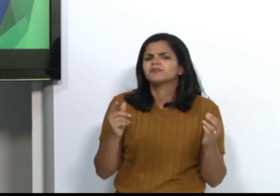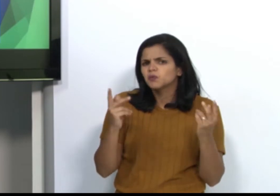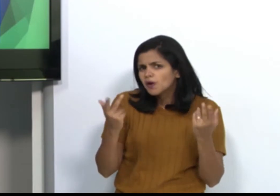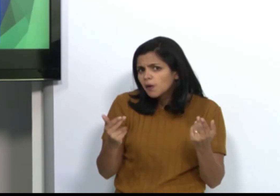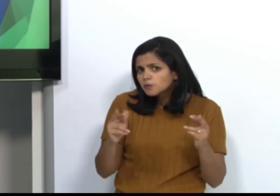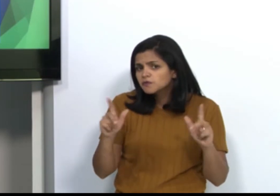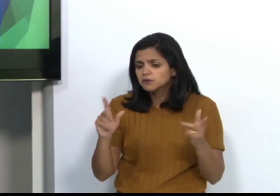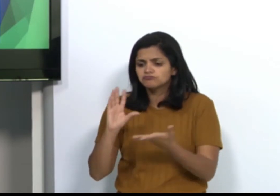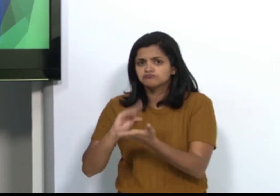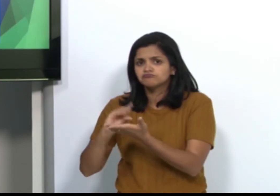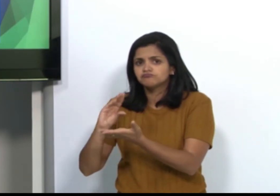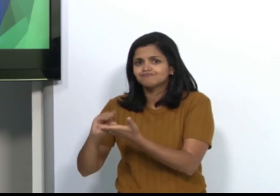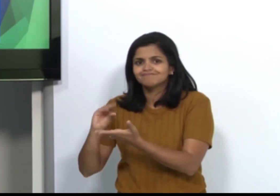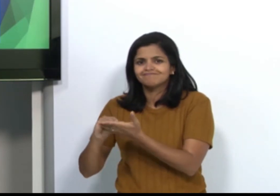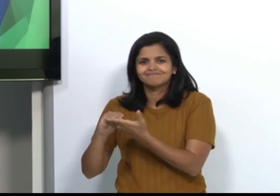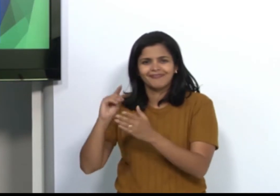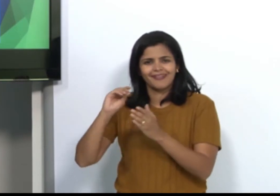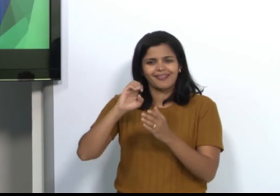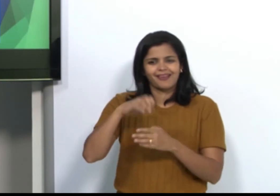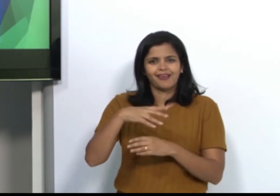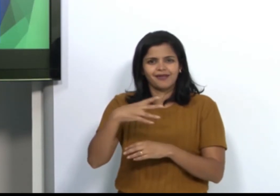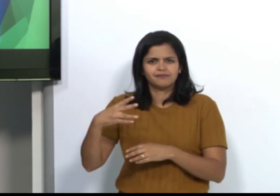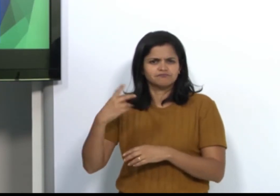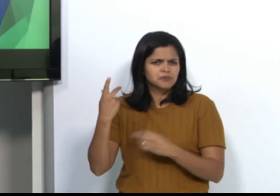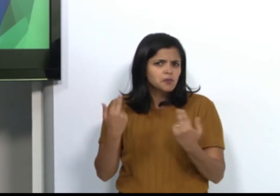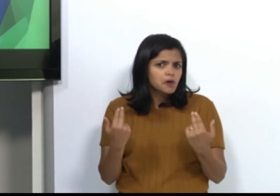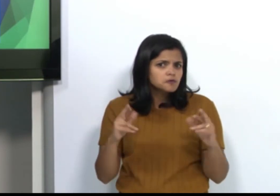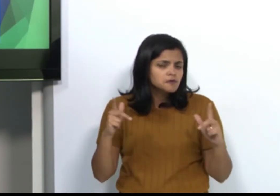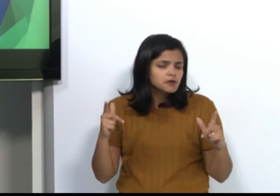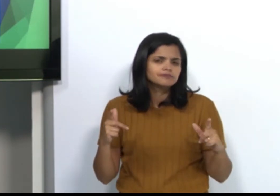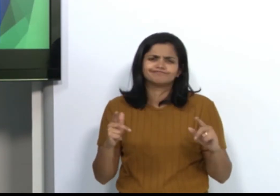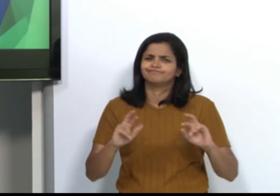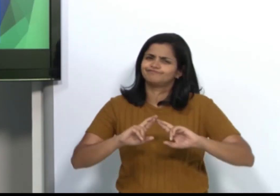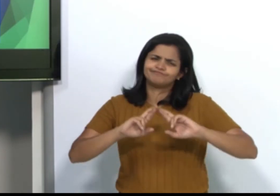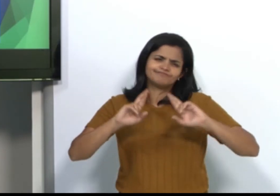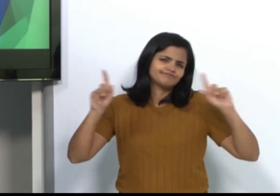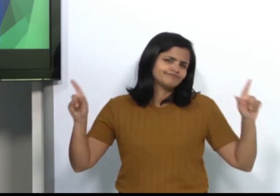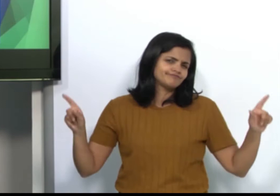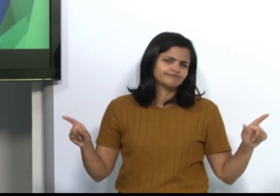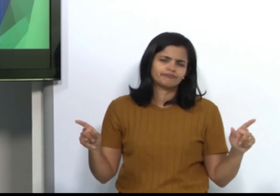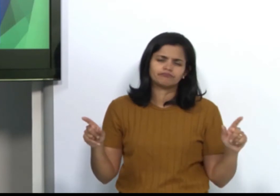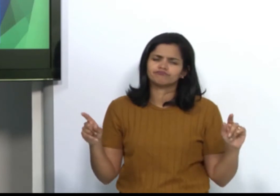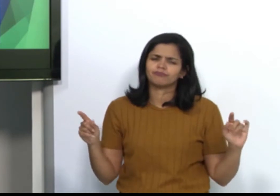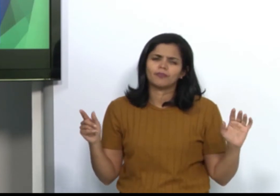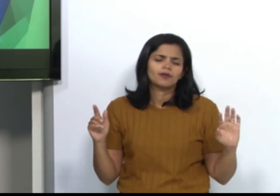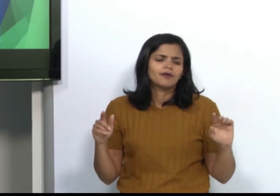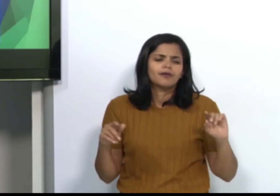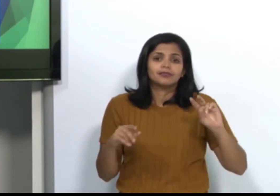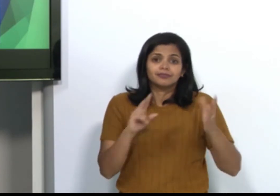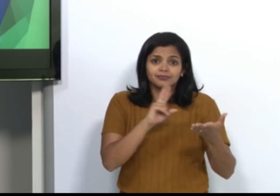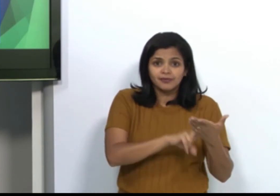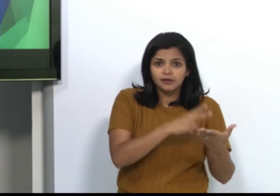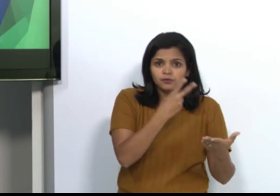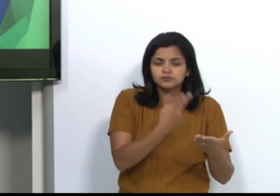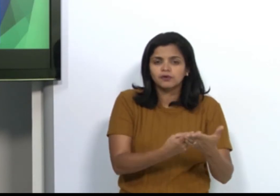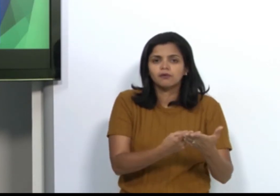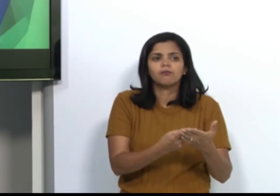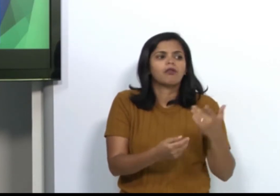a diferença? É igual? Então veja, temos Elan que possibilita a transcrição.